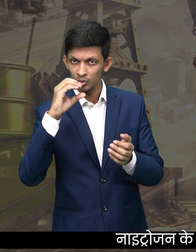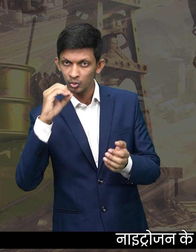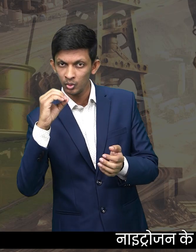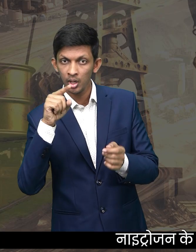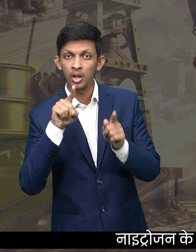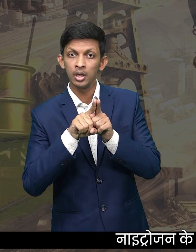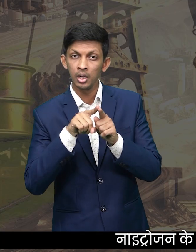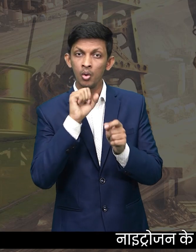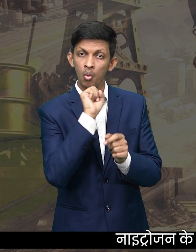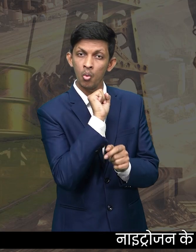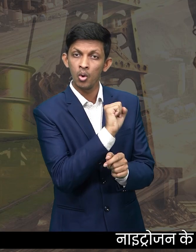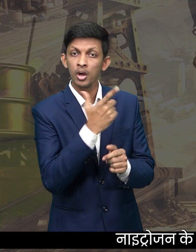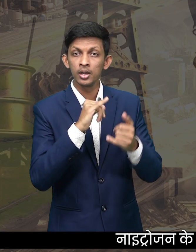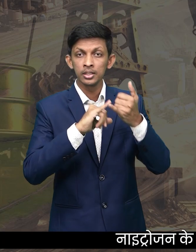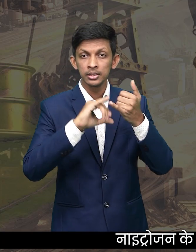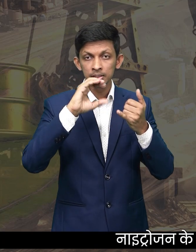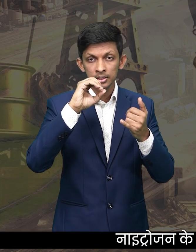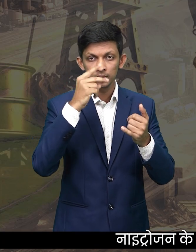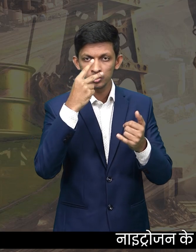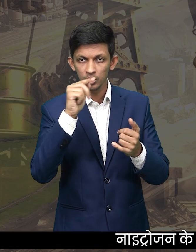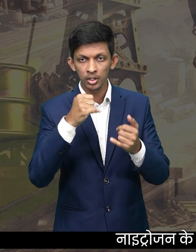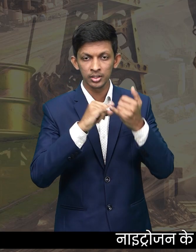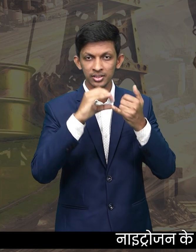के ऑक्साइड होते हैं।